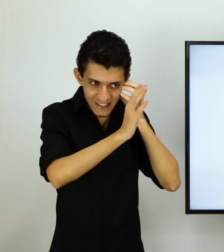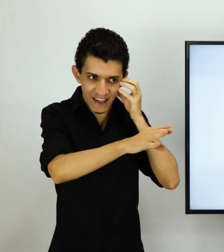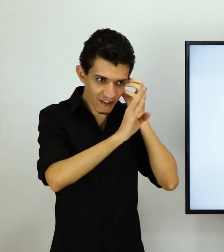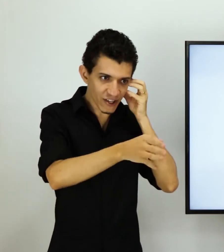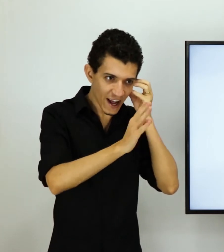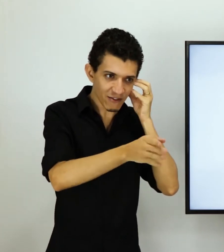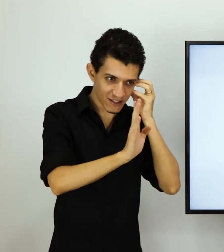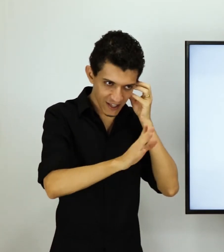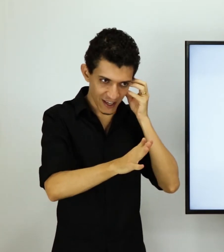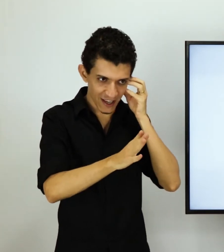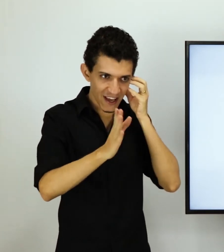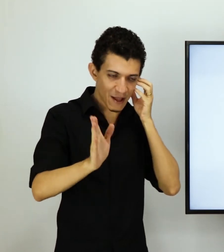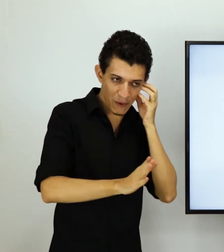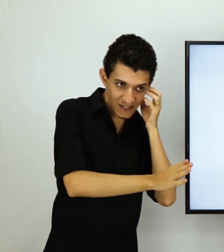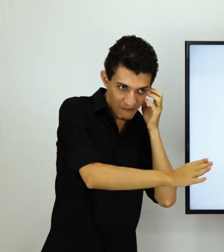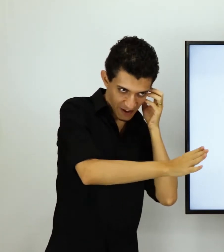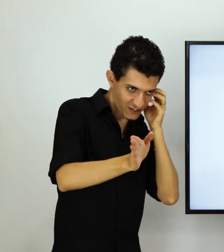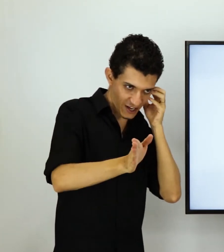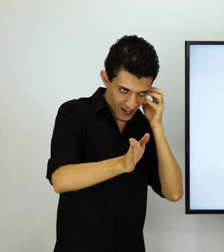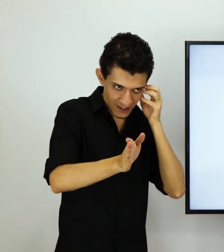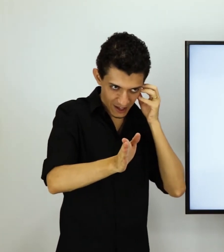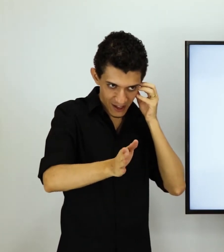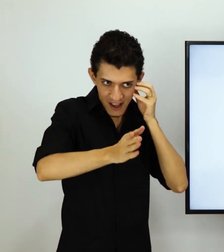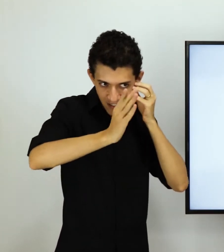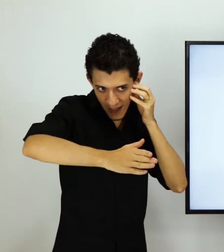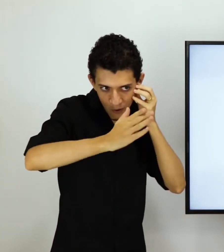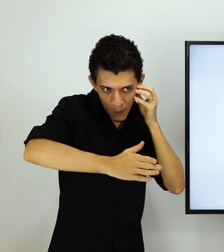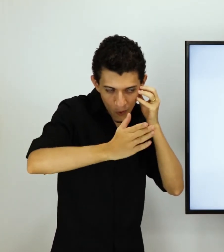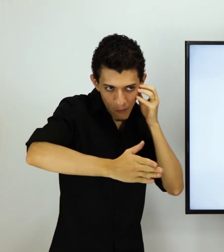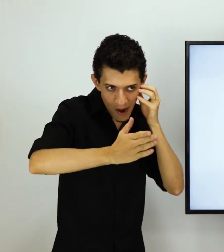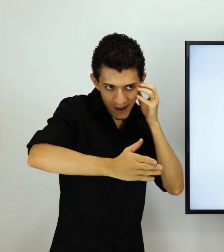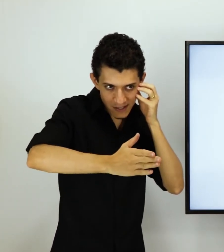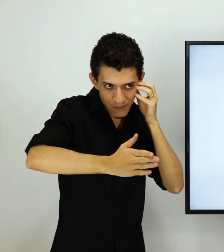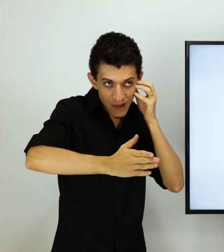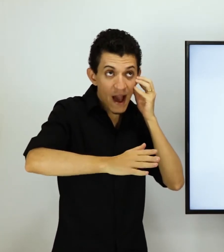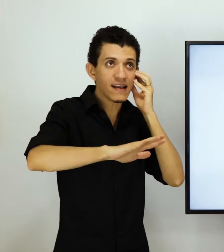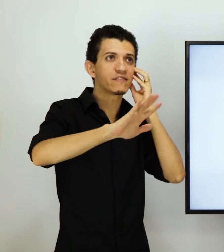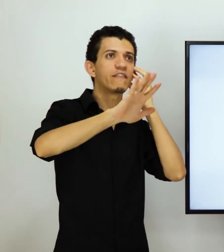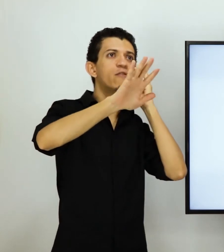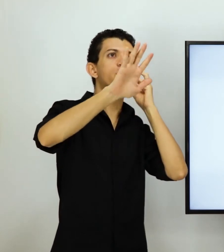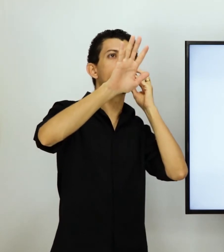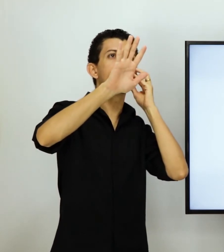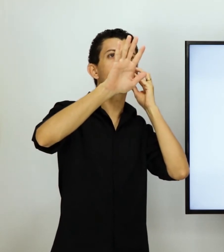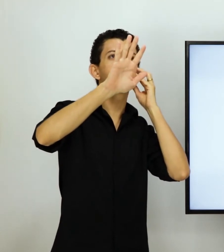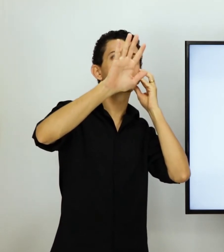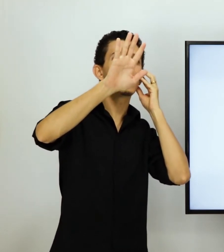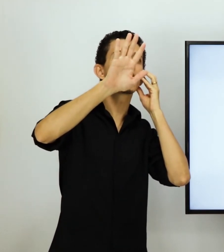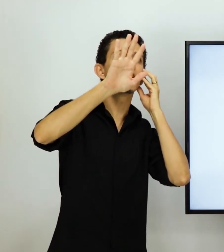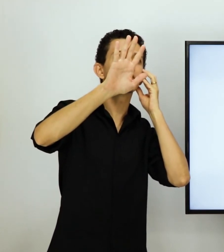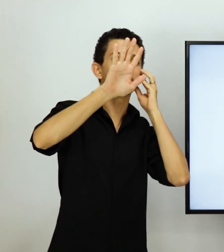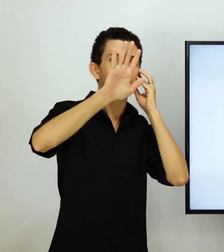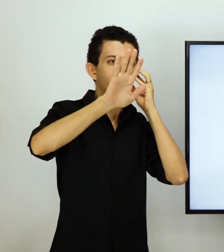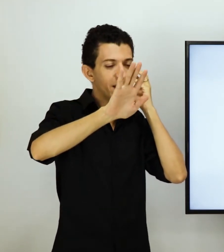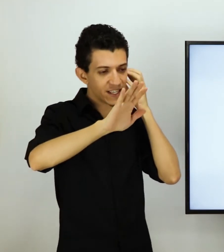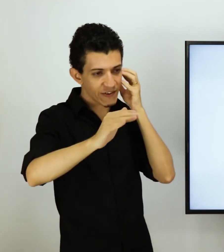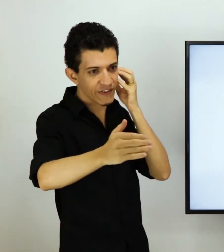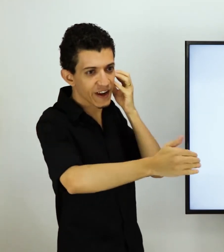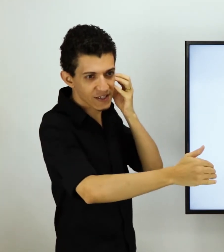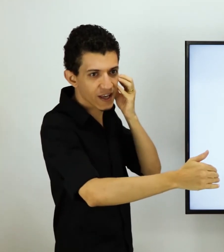seguindo direto assim, depois você vira à direita, segue um pouco mais, aí você vai ver um banco assim bem grande e aí você vira à